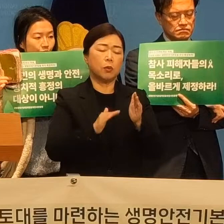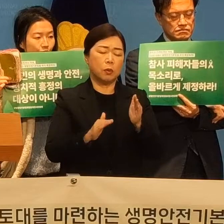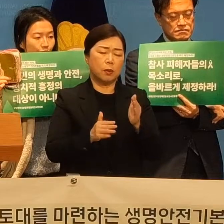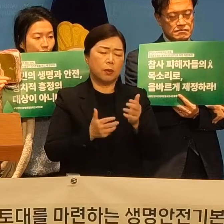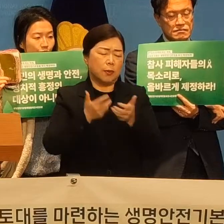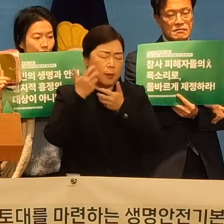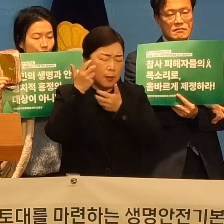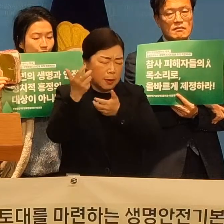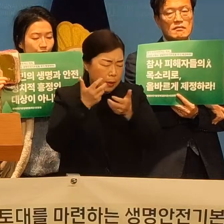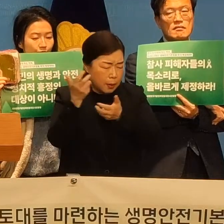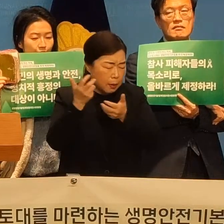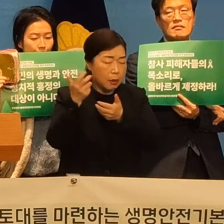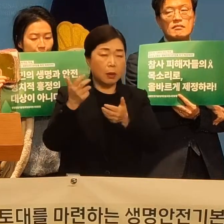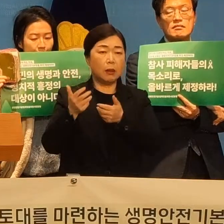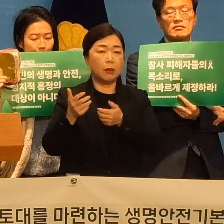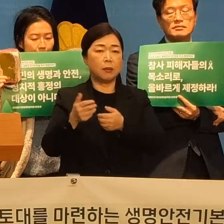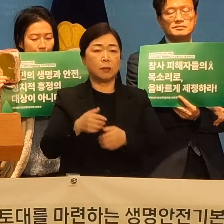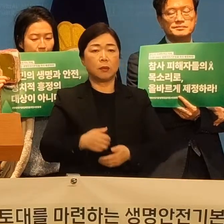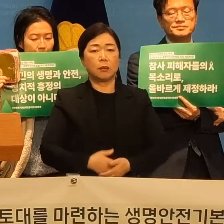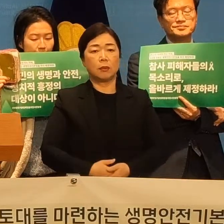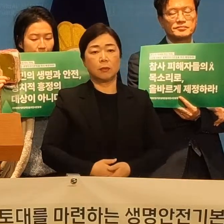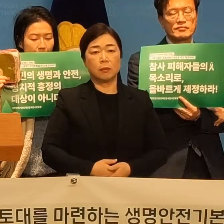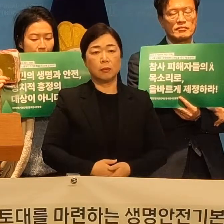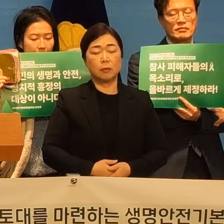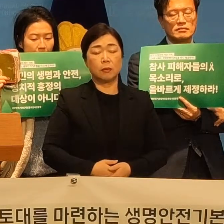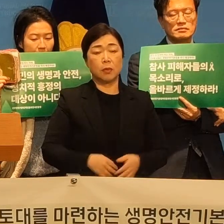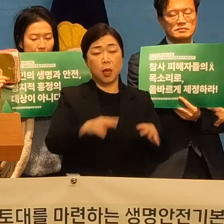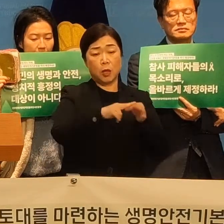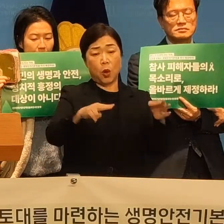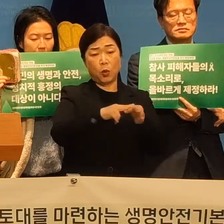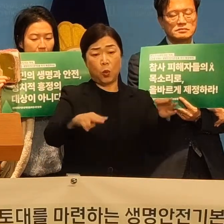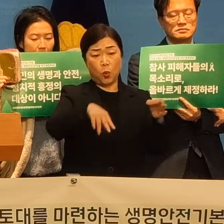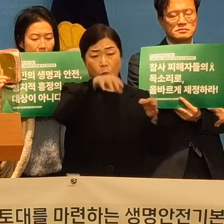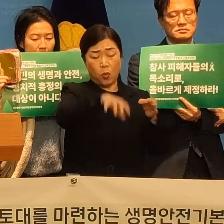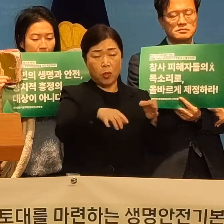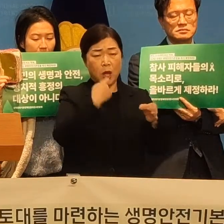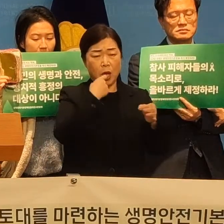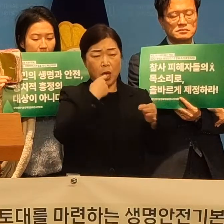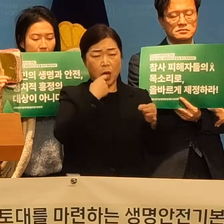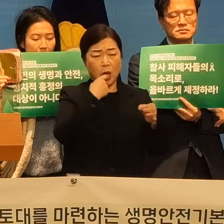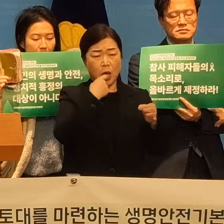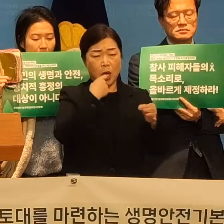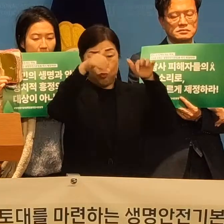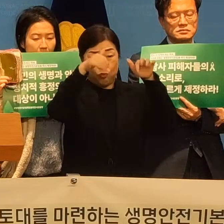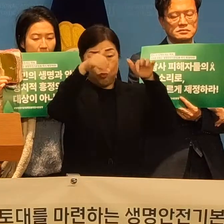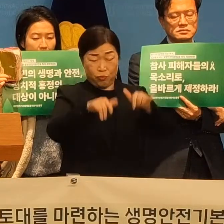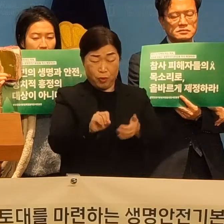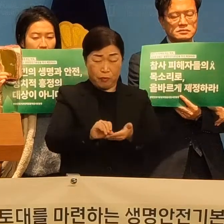눈이 엄청 쌓인 날 이 여의도 주변에 오체투지를 했습니다.